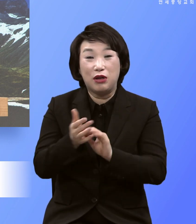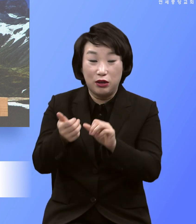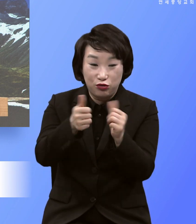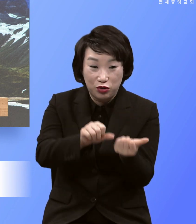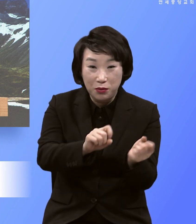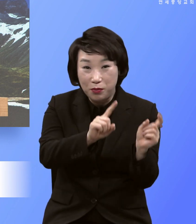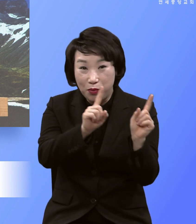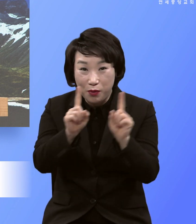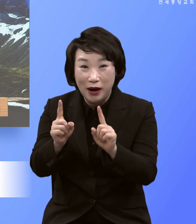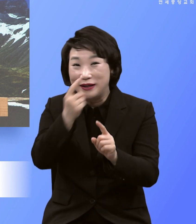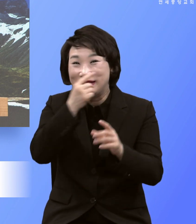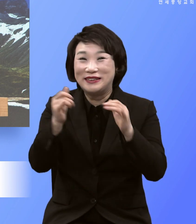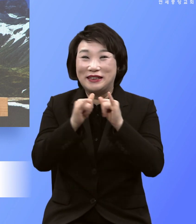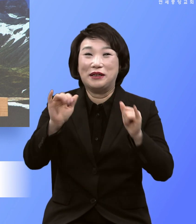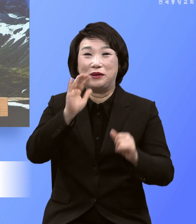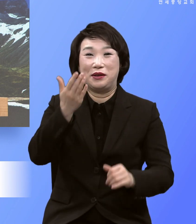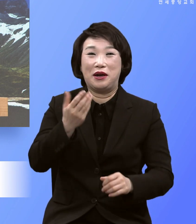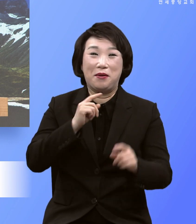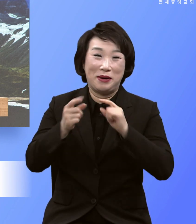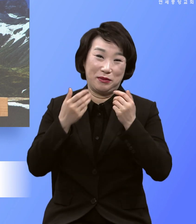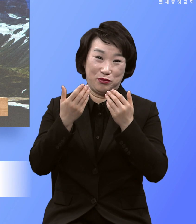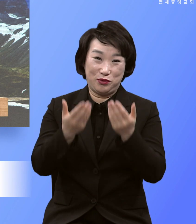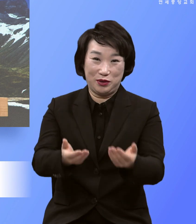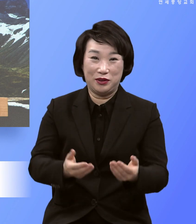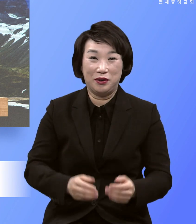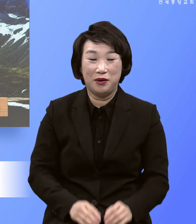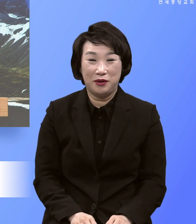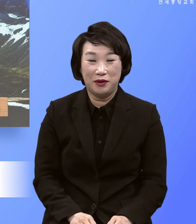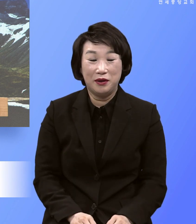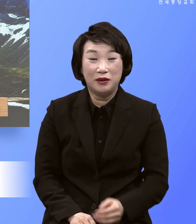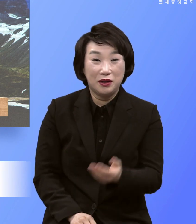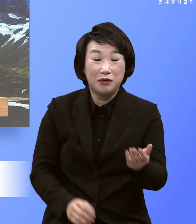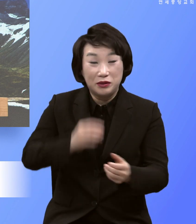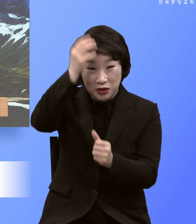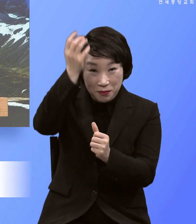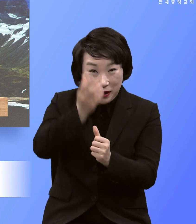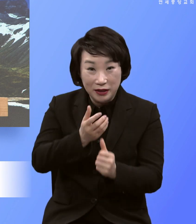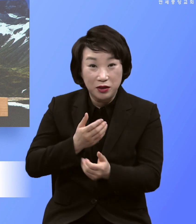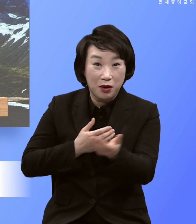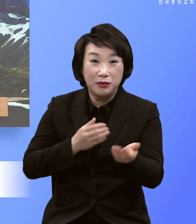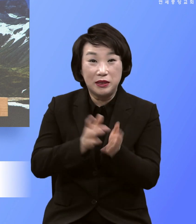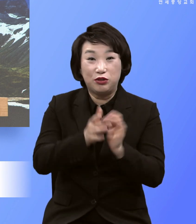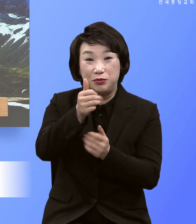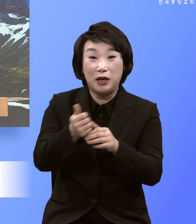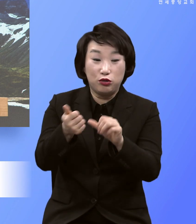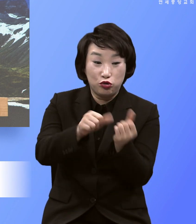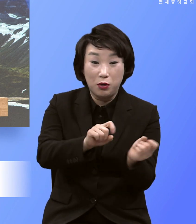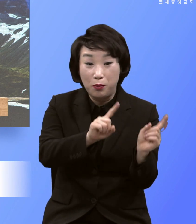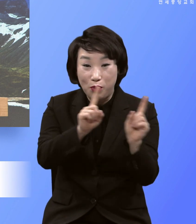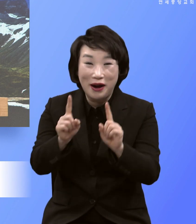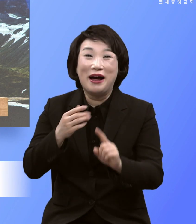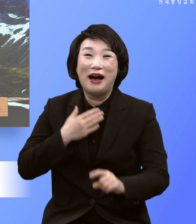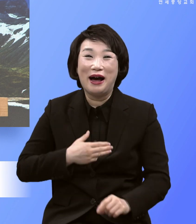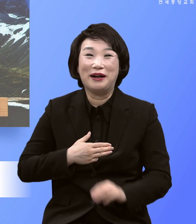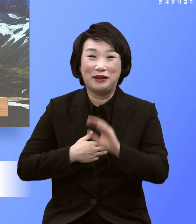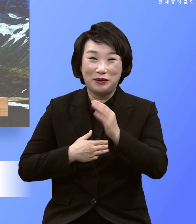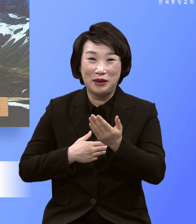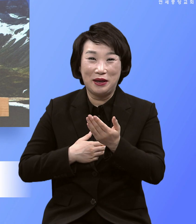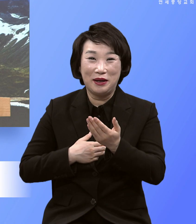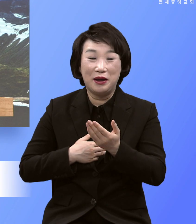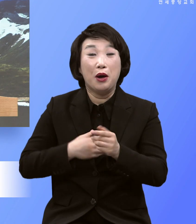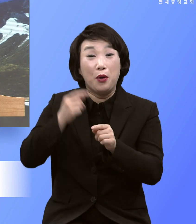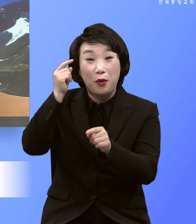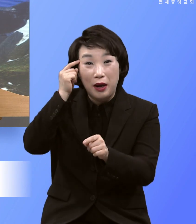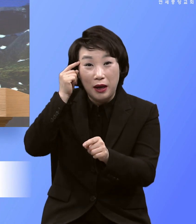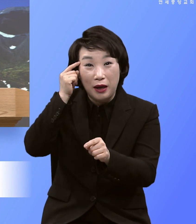죽으심과 부활의 증인되라고 말씀하셨지만 성령 받은 자는 예수의 죽으심과 부활을 아신다.